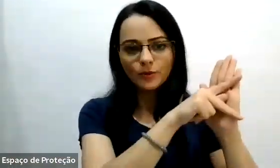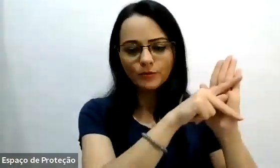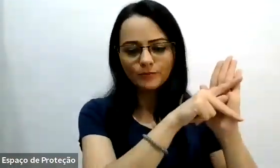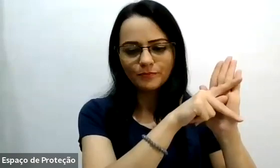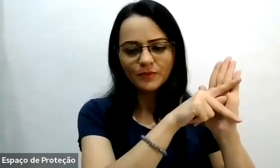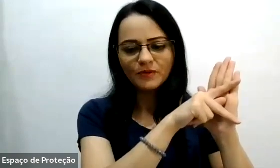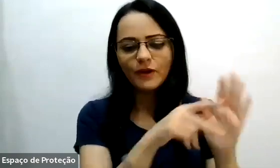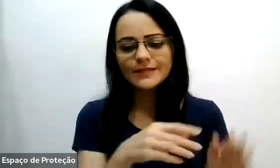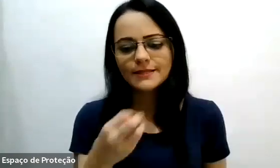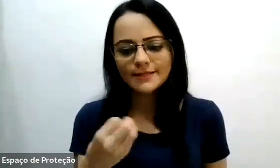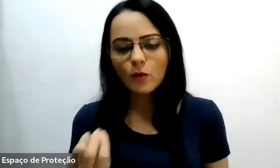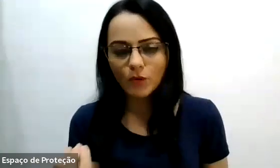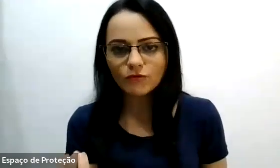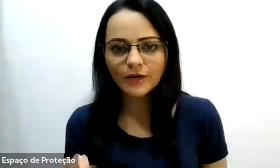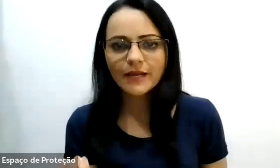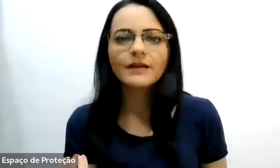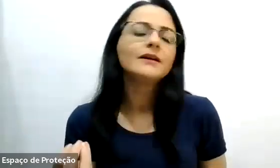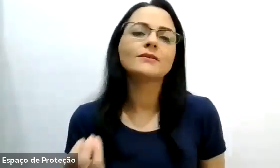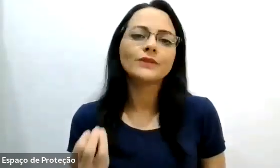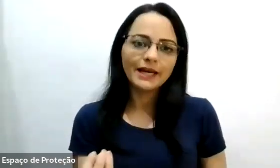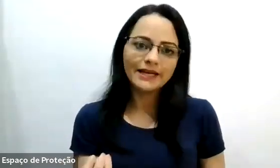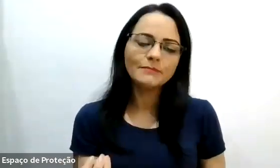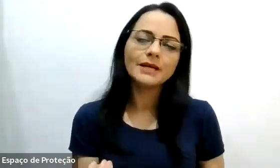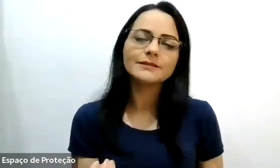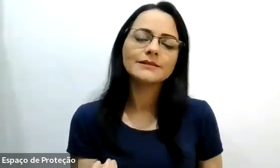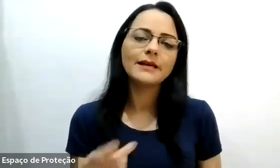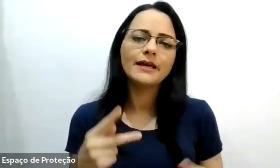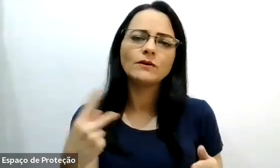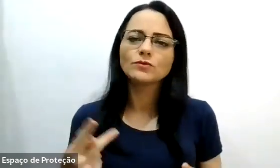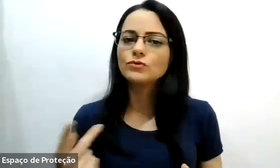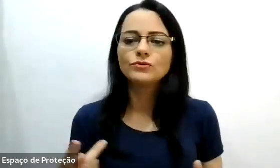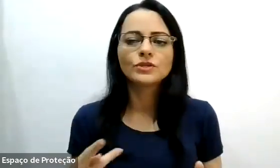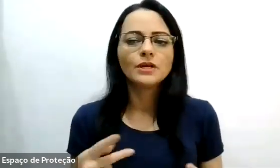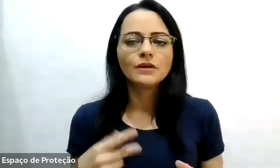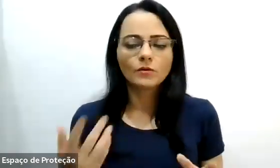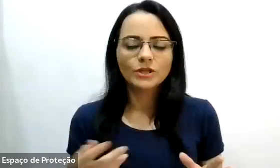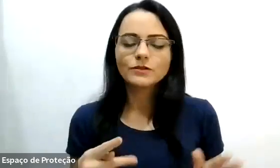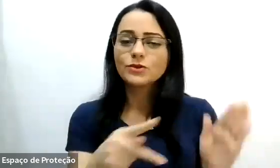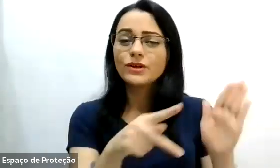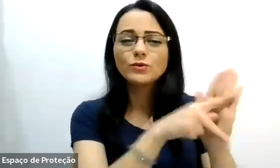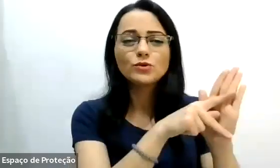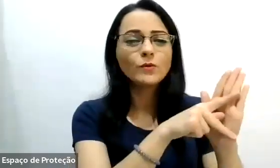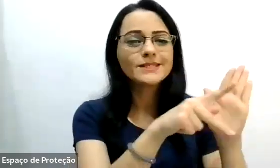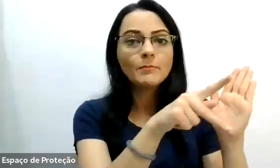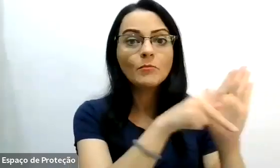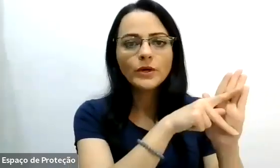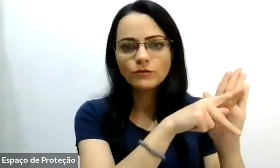Próprio. Falou assim, seu povo, né? Então, na Libras, os surdos, a comunidade surda usa muito